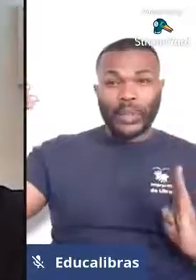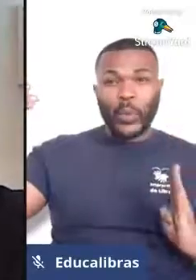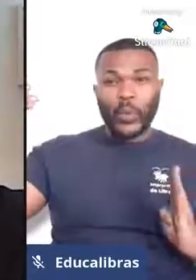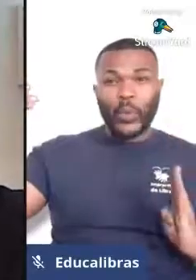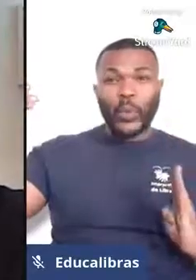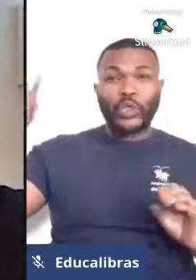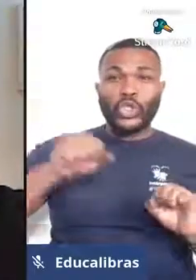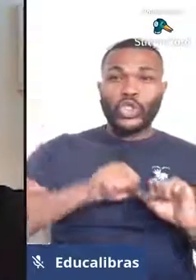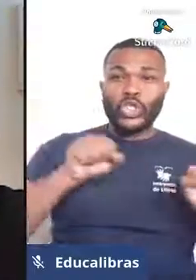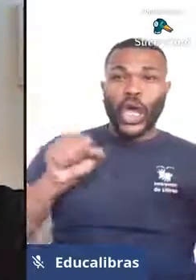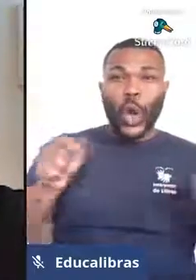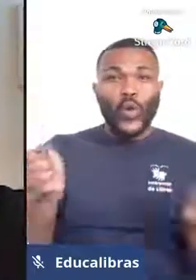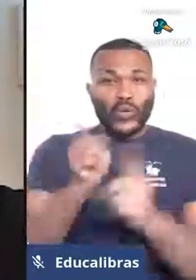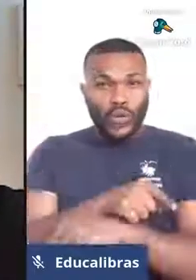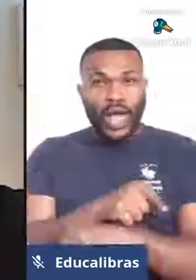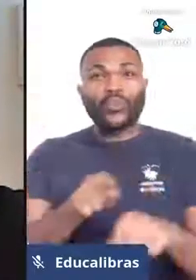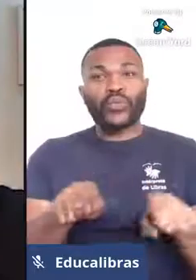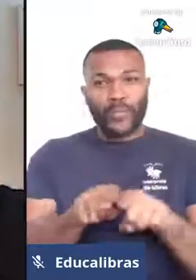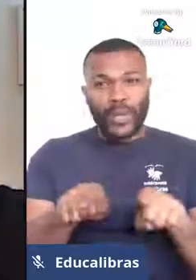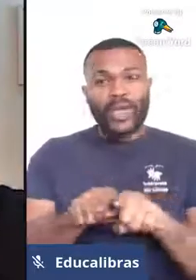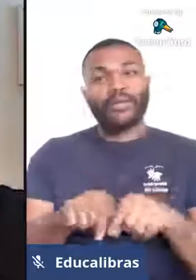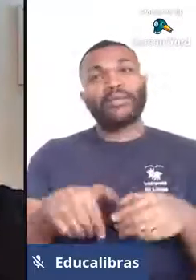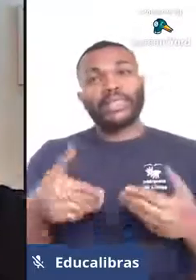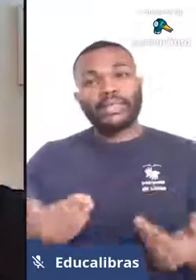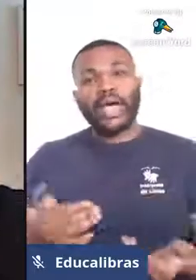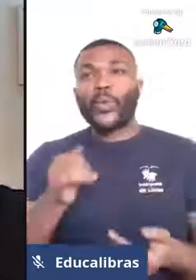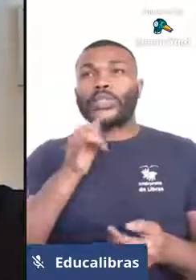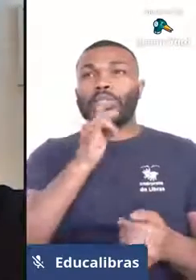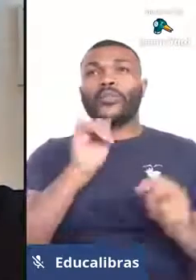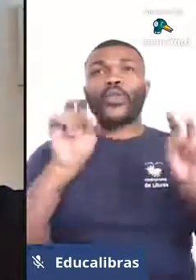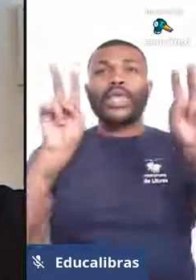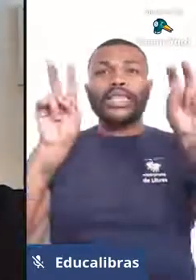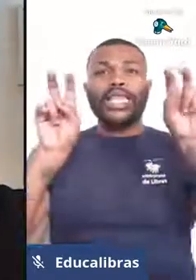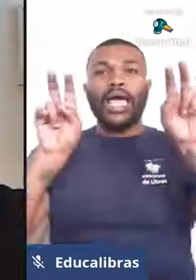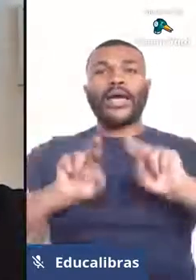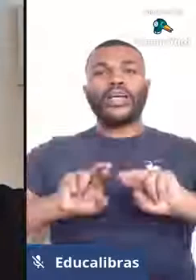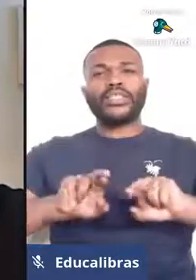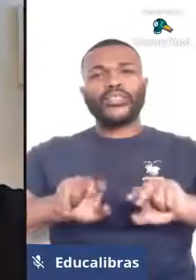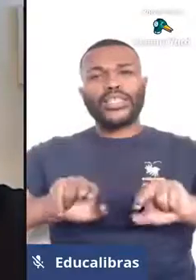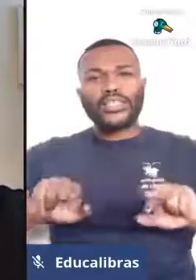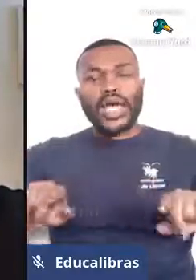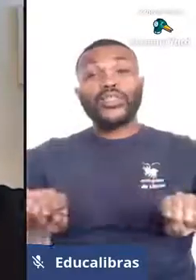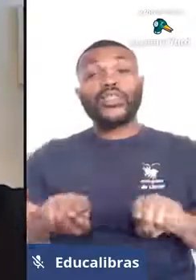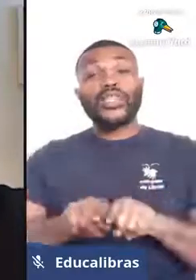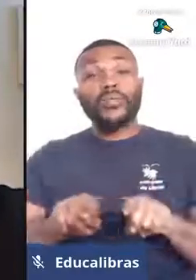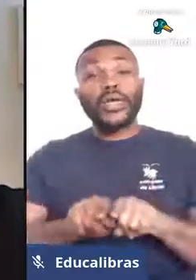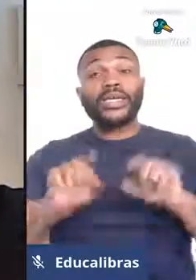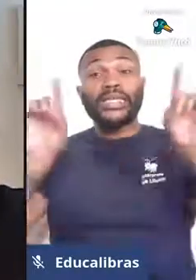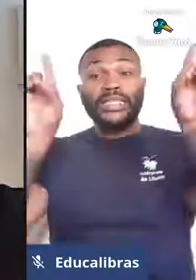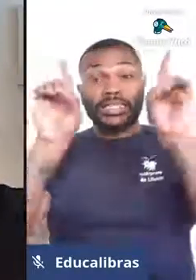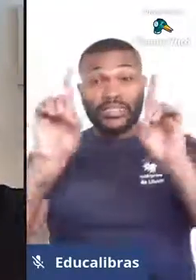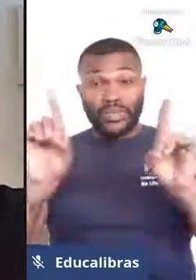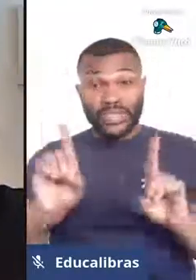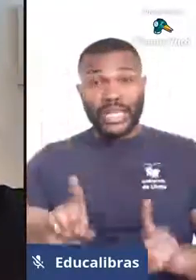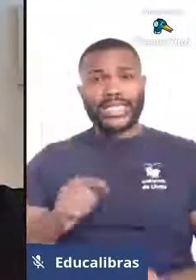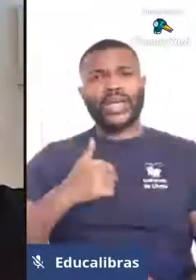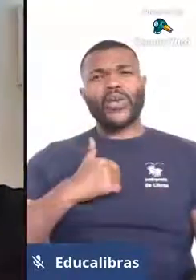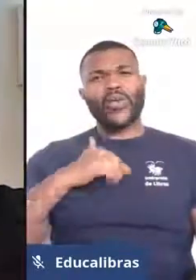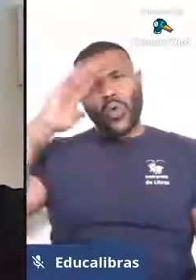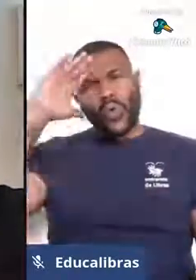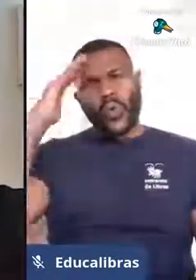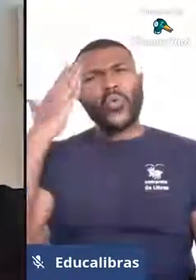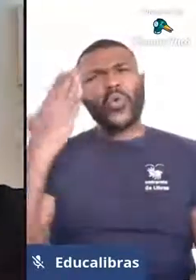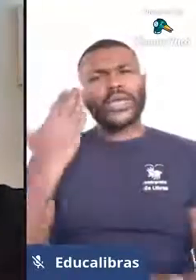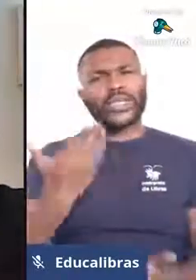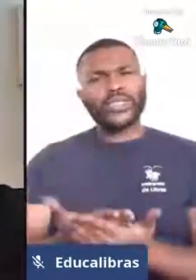falar, porque se falar em diversidade e em deficiência, porque eu acredito muito, e aí eu queria até